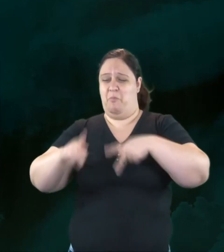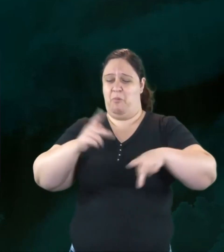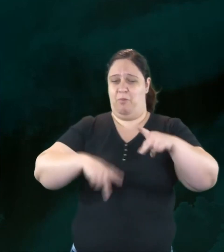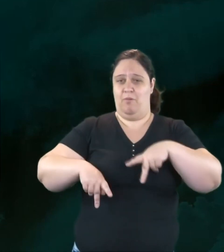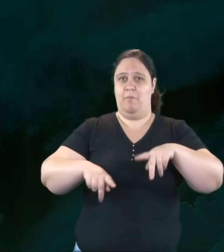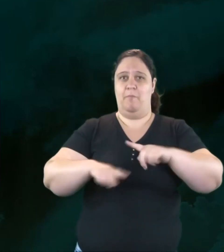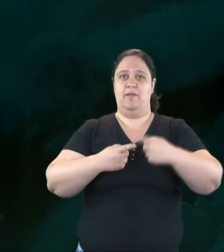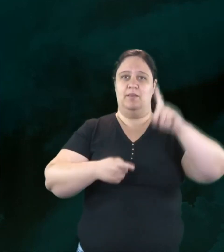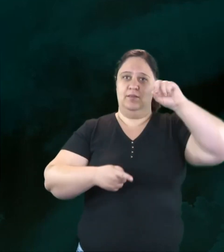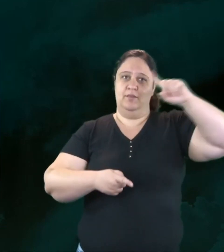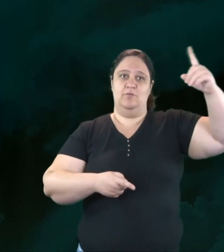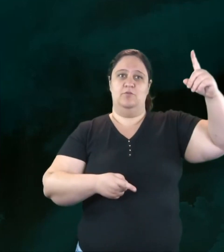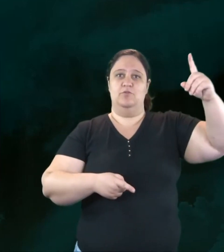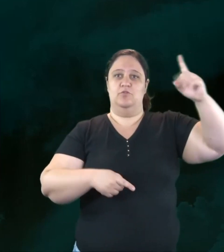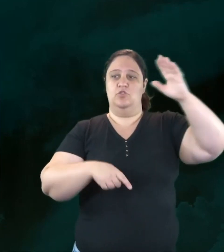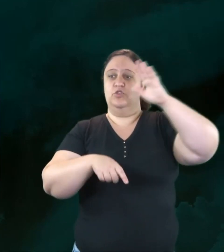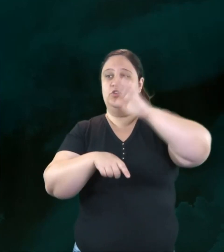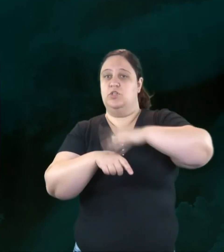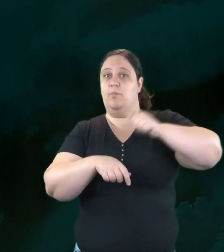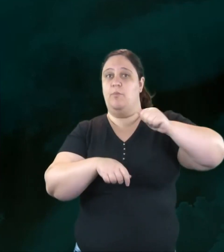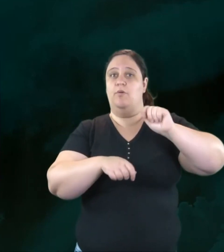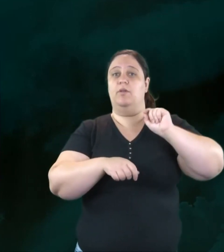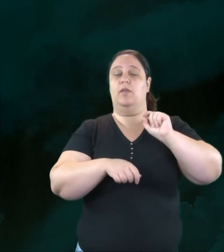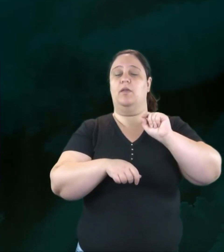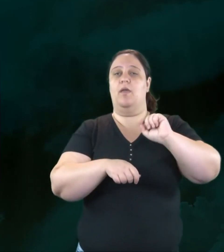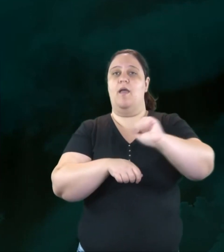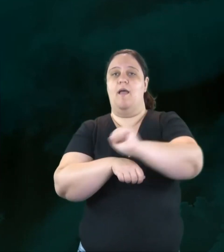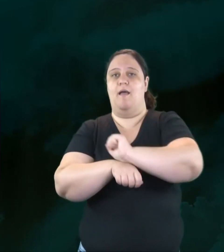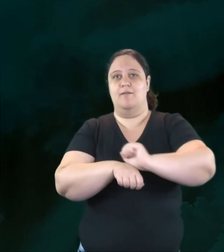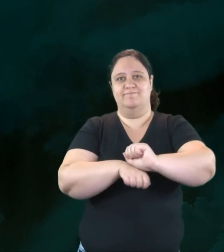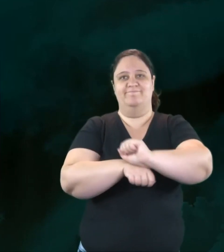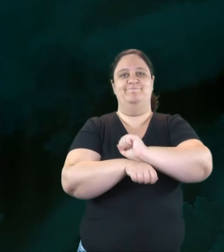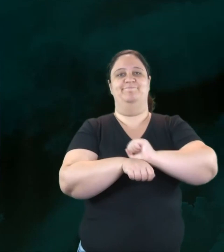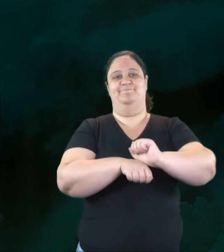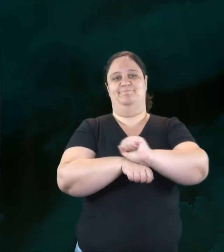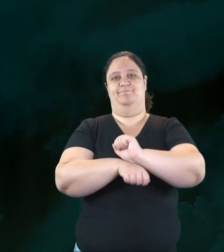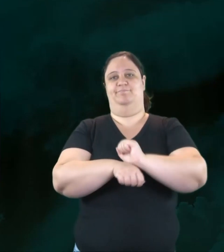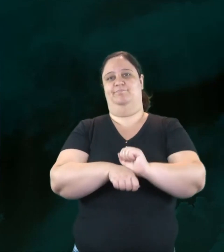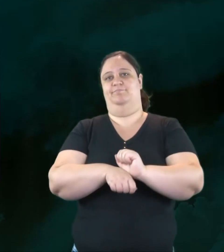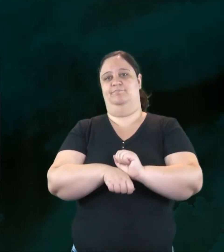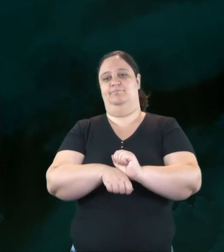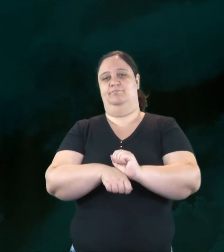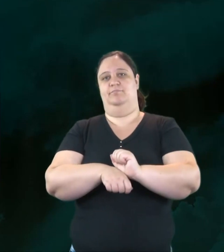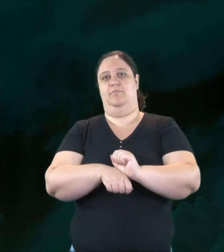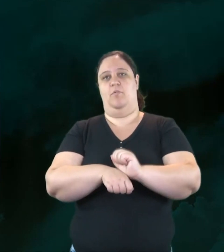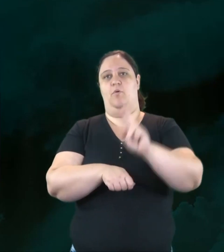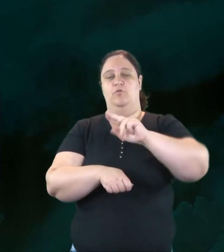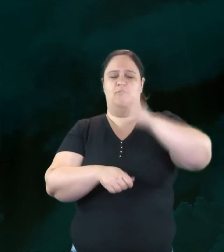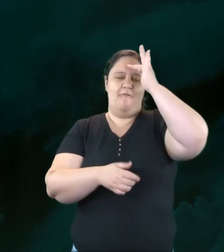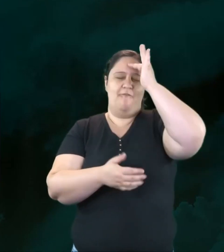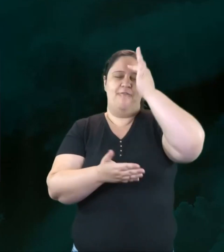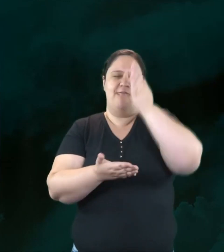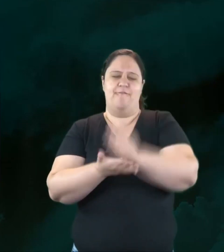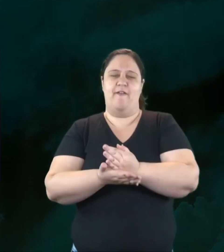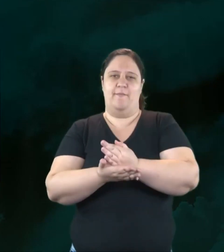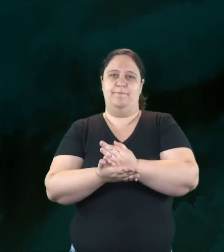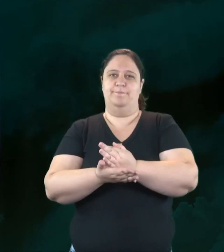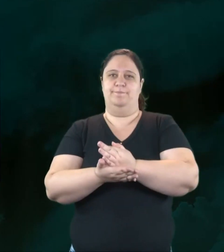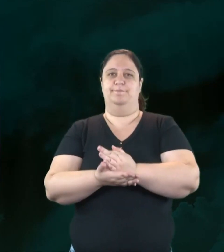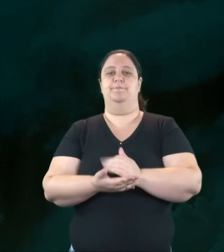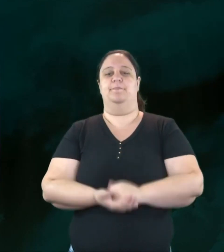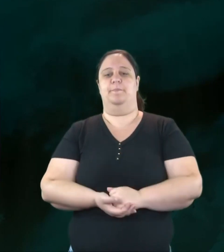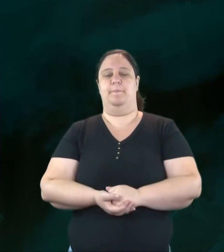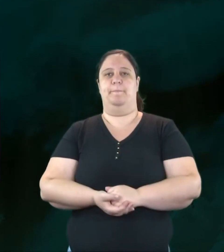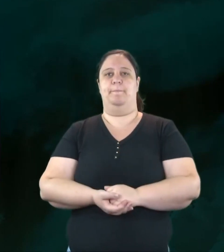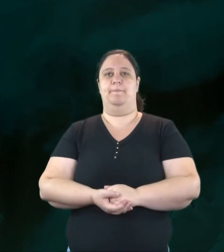homem. Deus foi procurar Abraão. E Abraão, por meio da fé, Deus o imputou